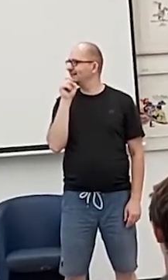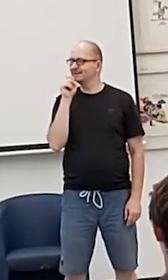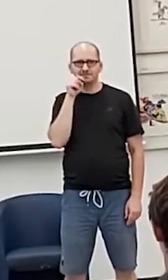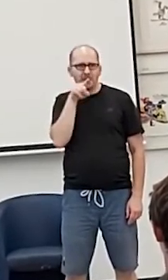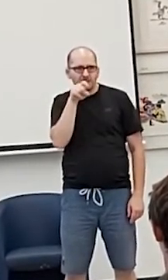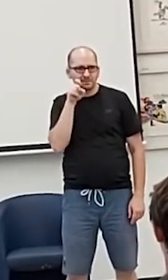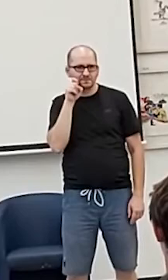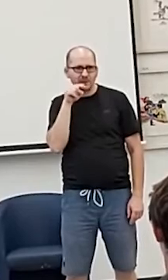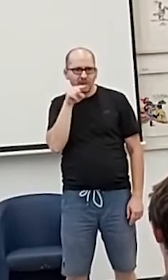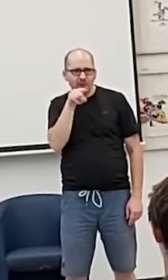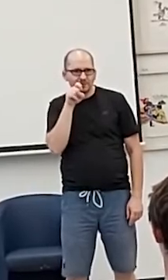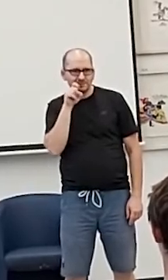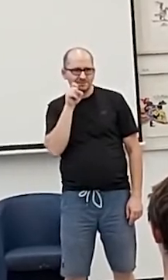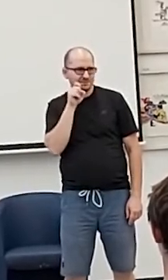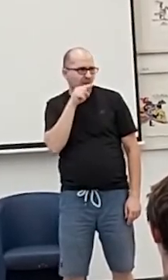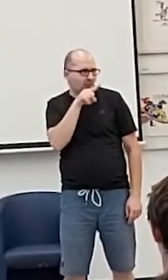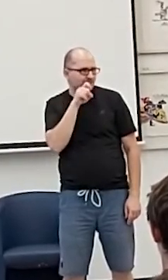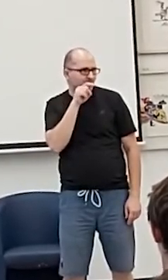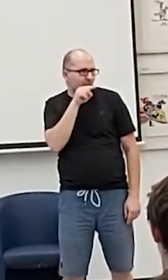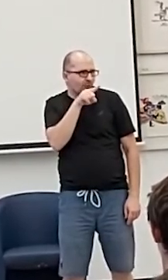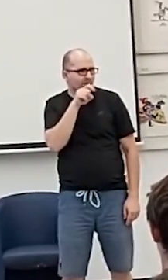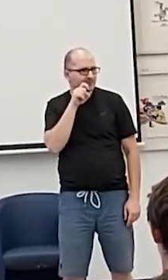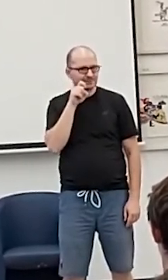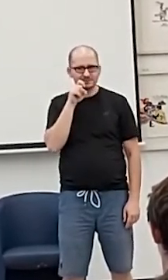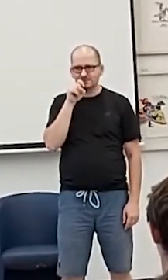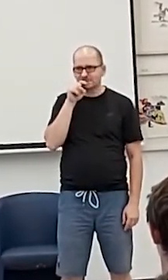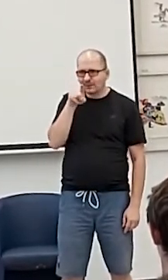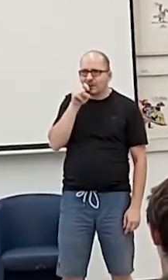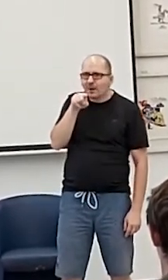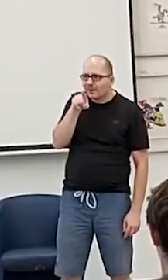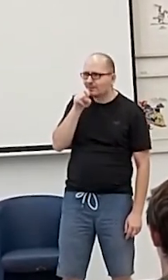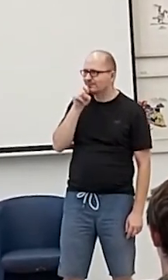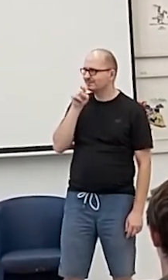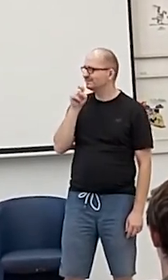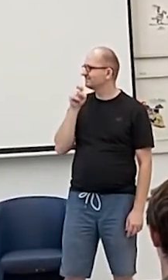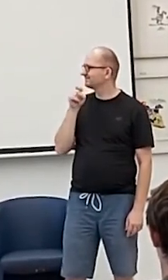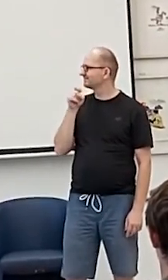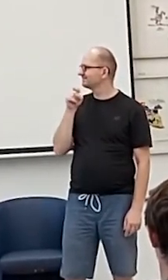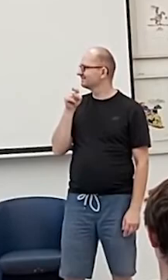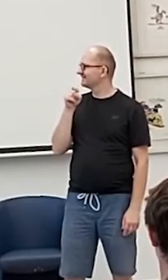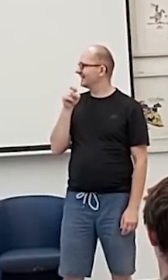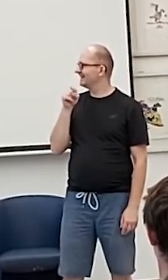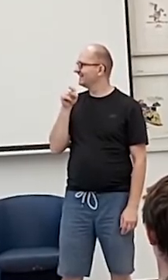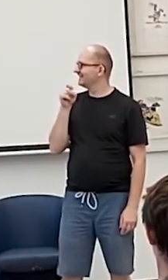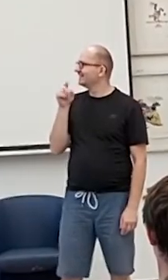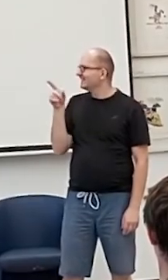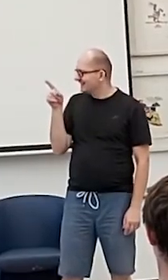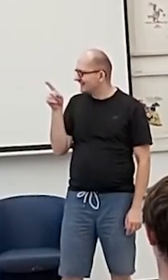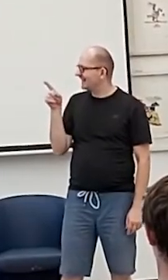nie obowiązywały obecne ograniczenia epidemiczne i przewidywał jeszcze działania, w których m.in. mieli uczestniczyć poza